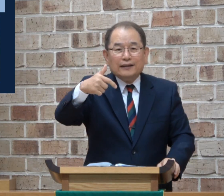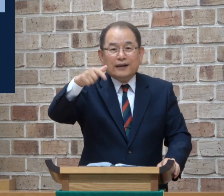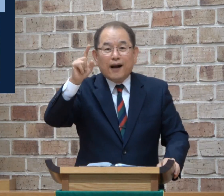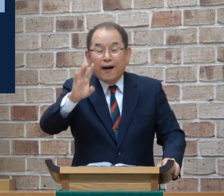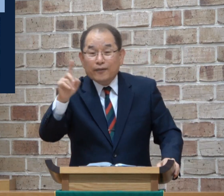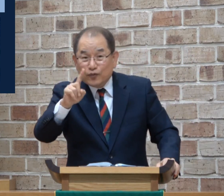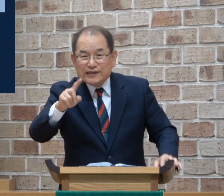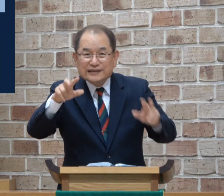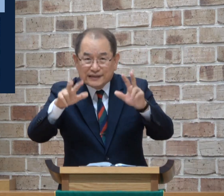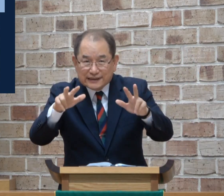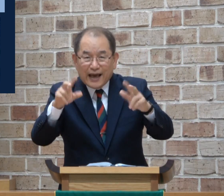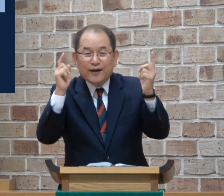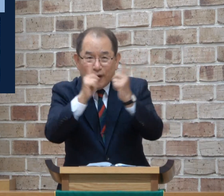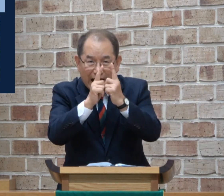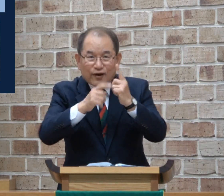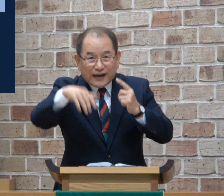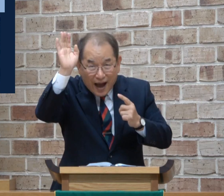이만갑이라는 분이